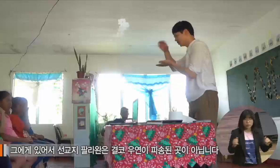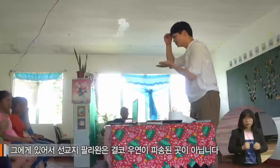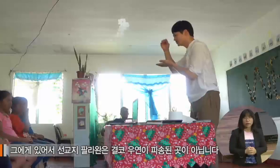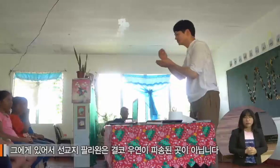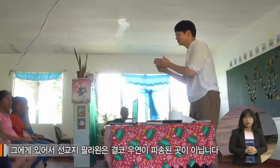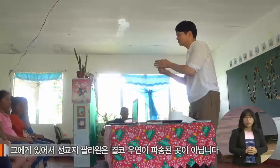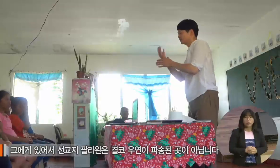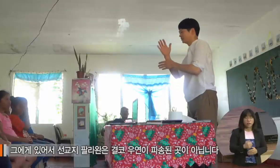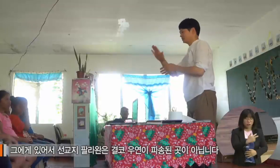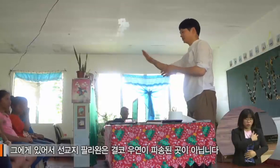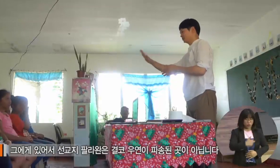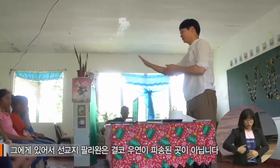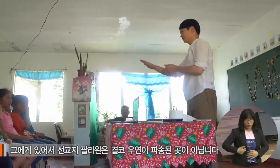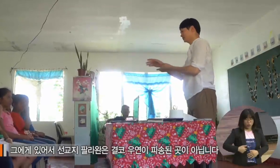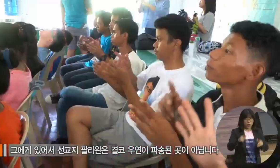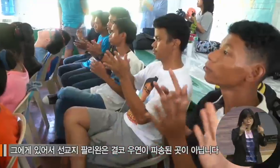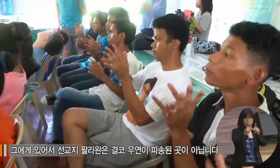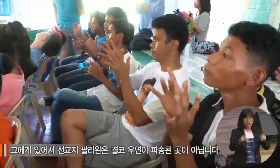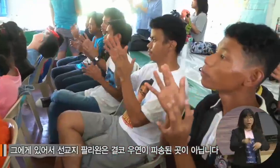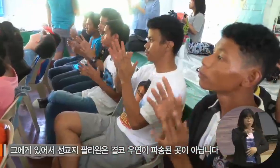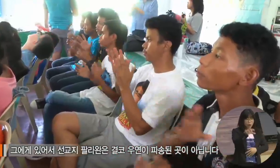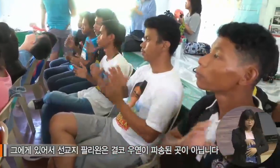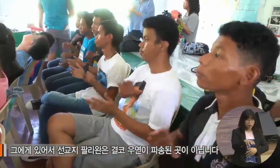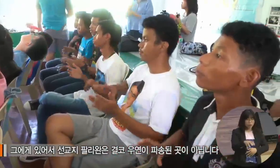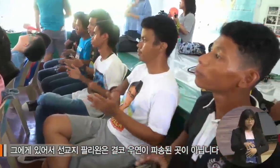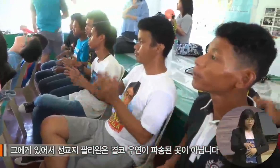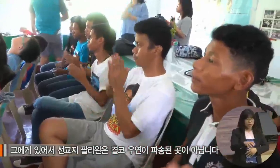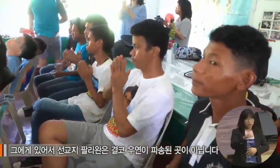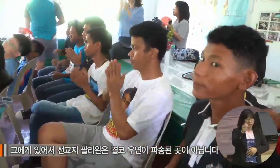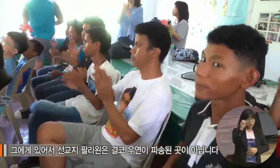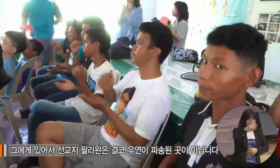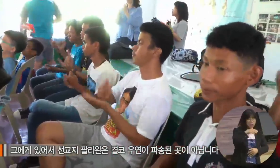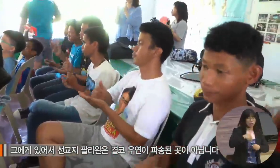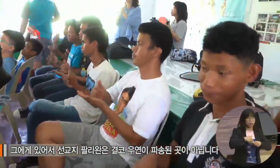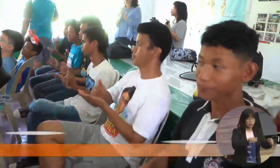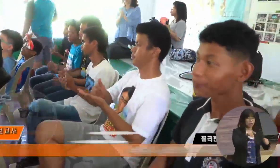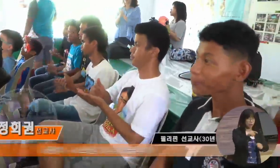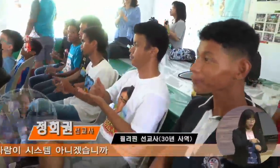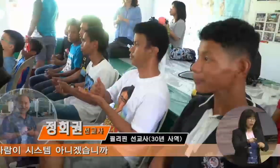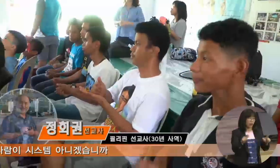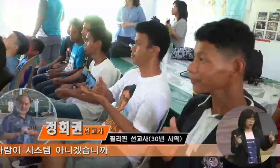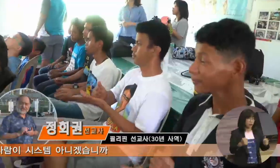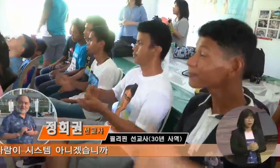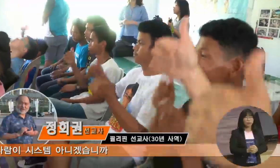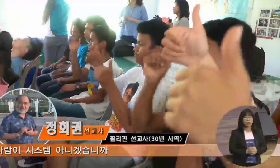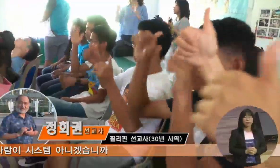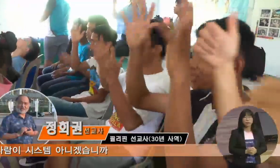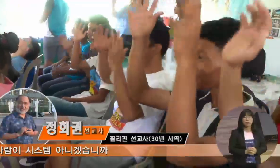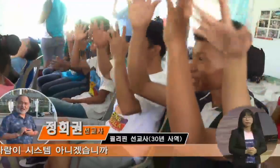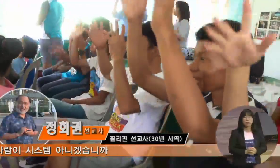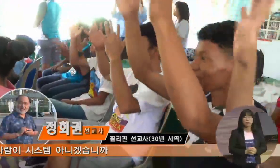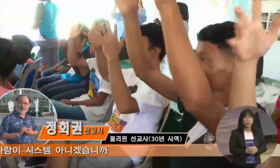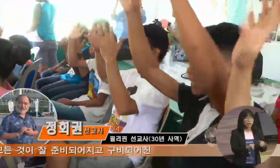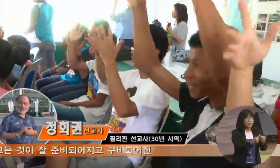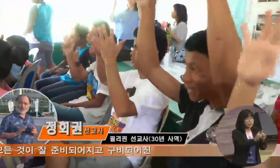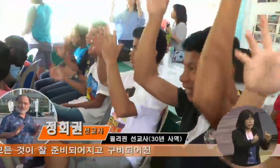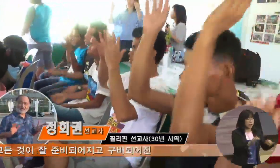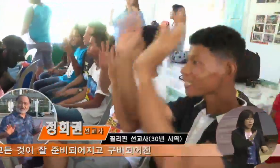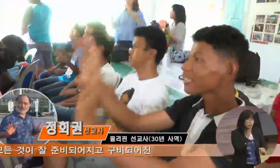선교지 팔라완은 결코 우연히 파송된 곳이 아닙니다. 사람이 시스템 아니겠습니까? 모든 것이